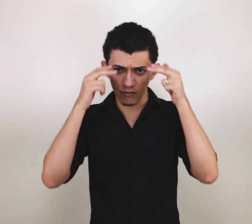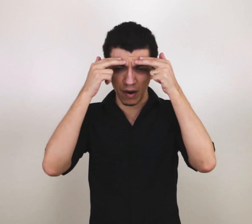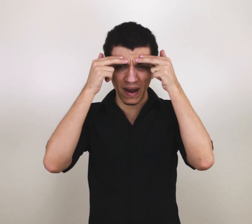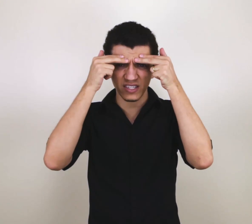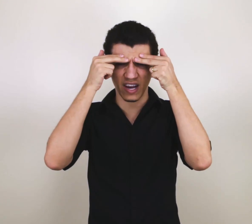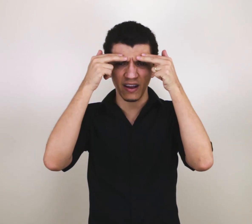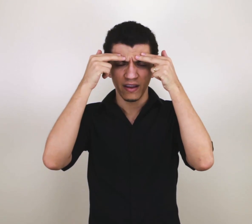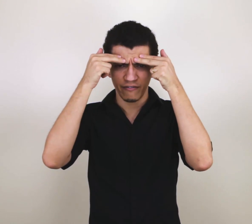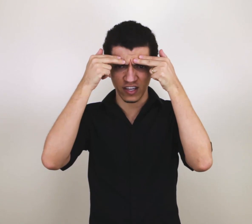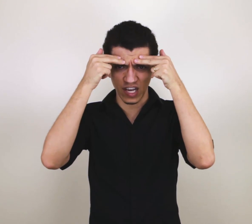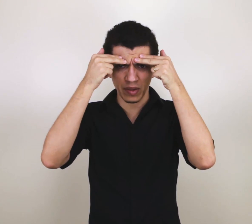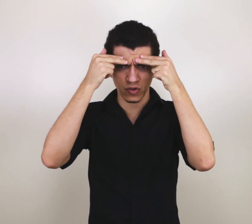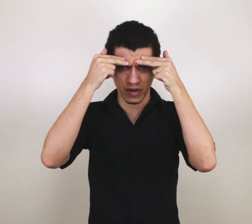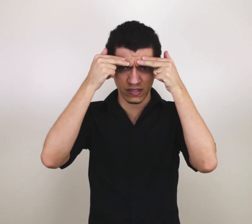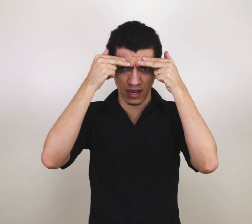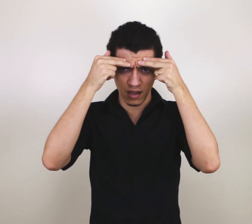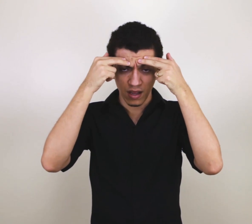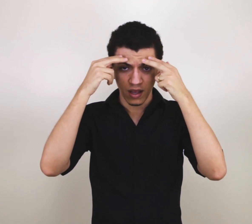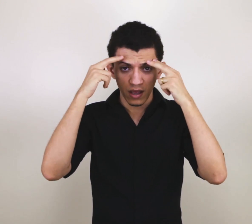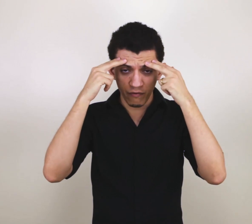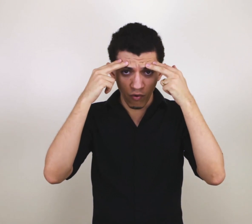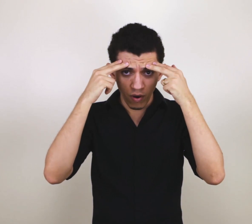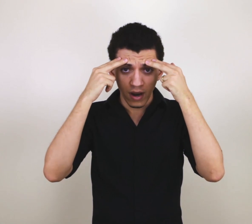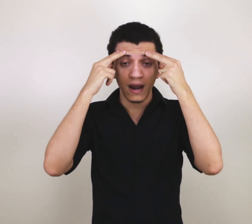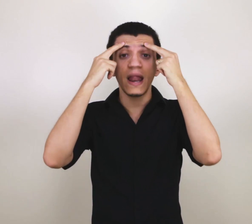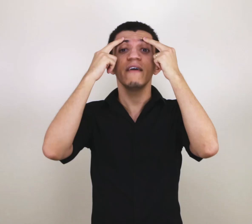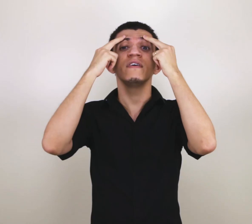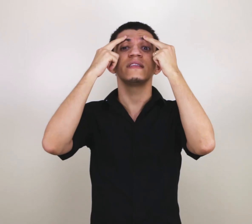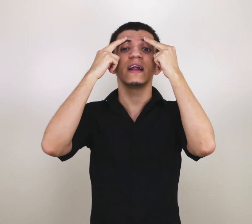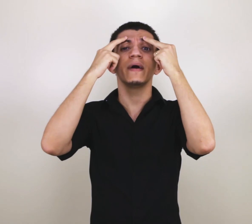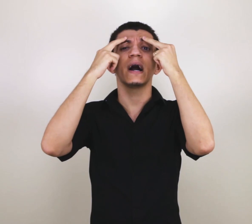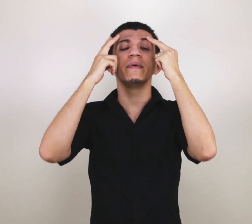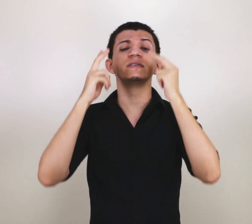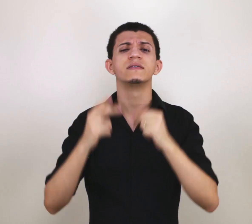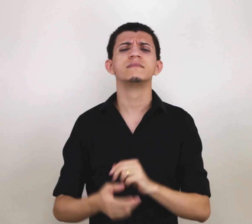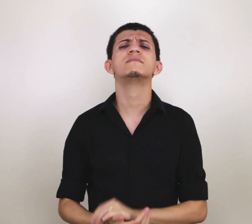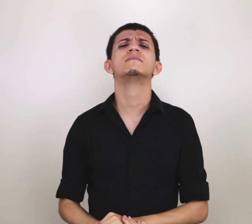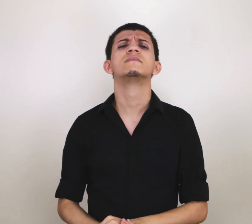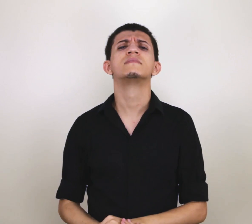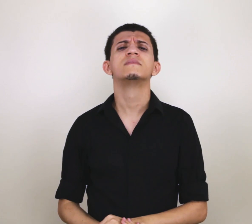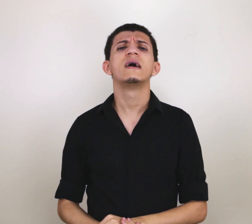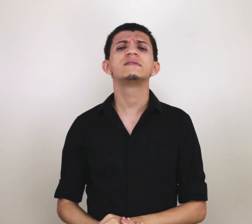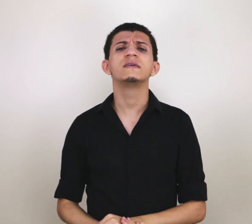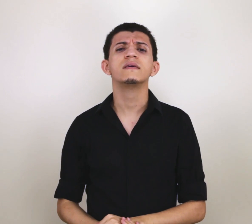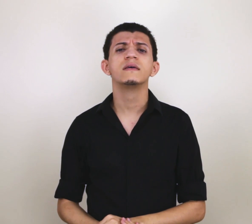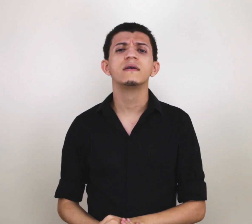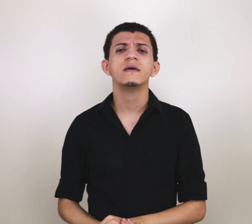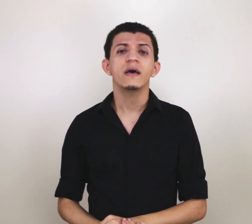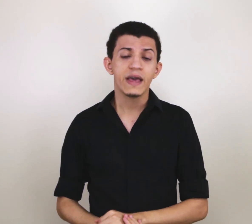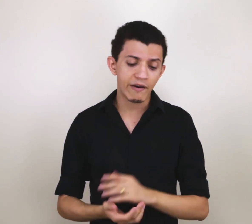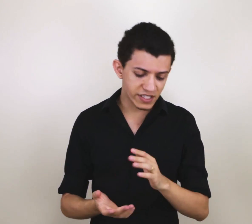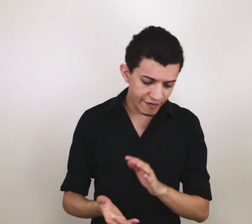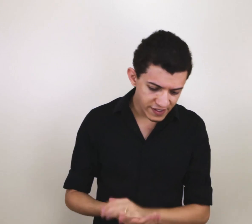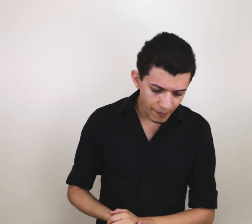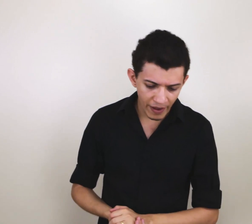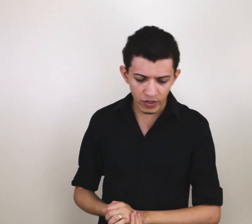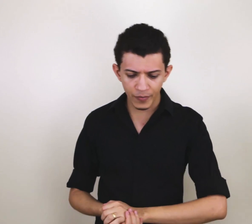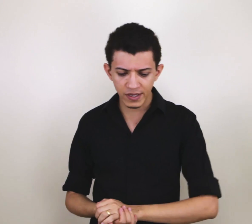vou abaixar, fechar minha sobrancelha e vou levantar a minha cabeça. Assim. E aí você vai fazer a pergunta, por